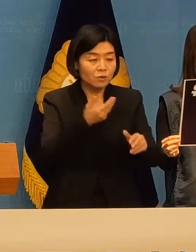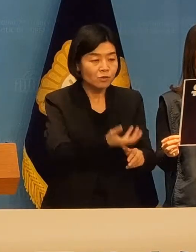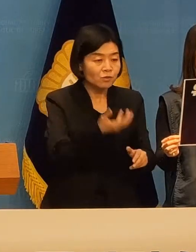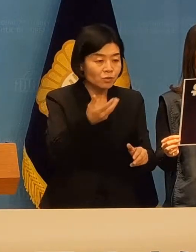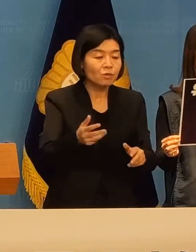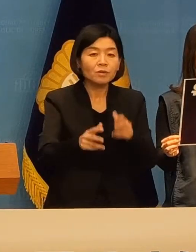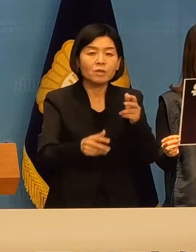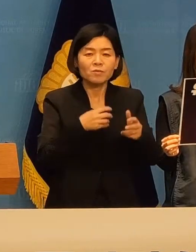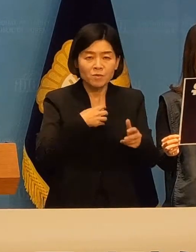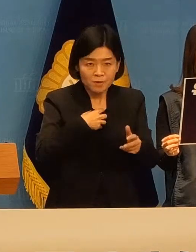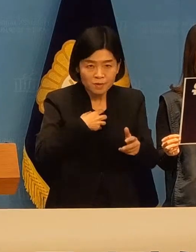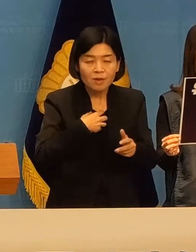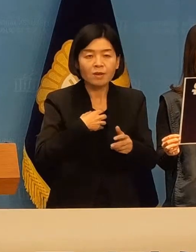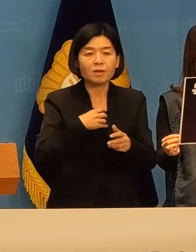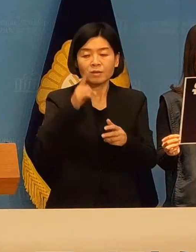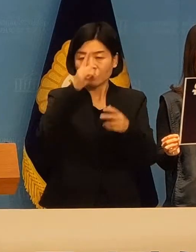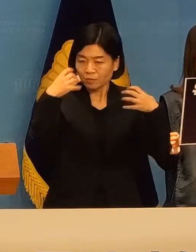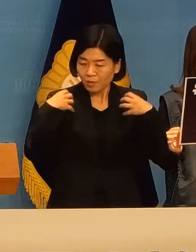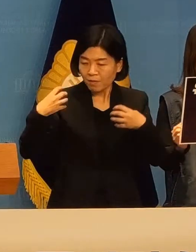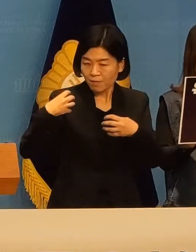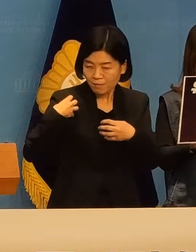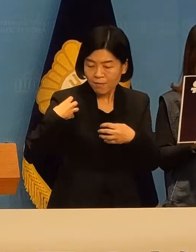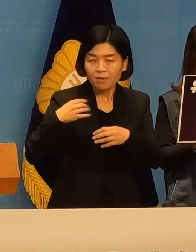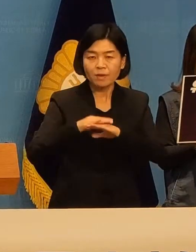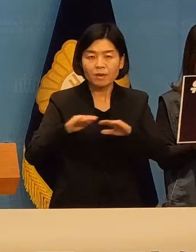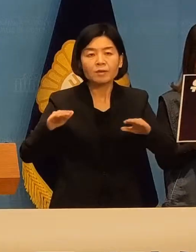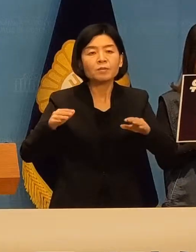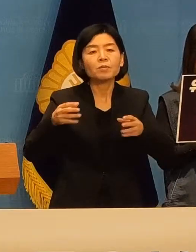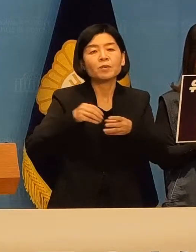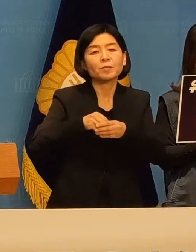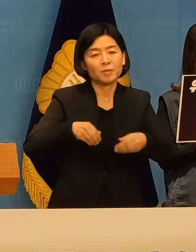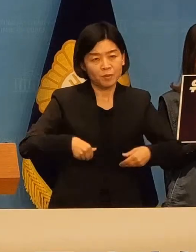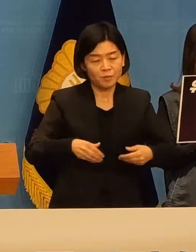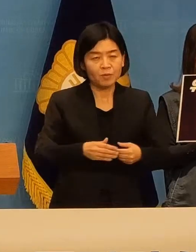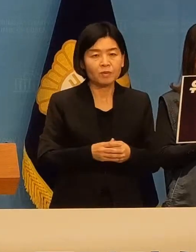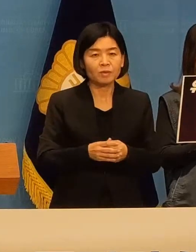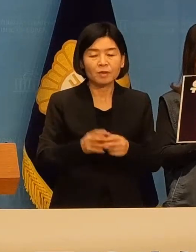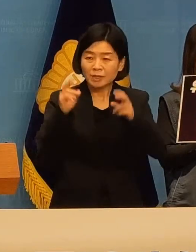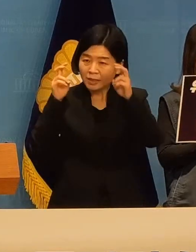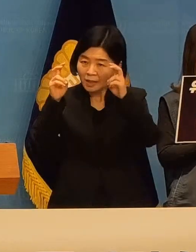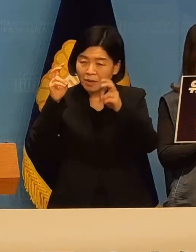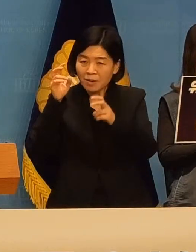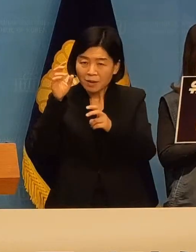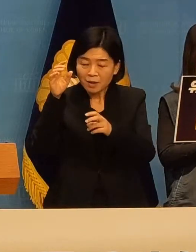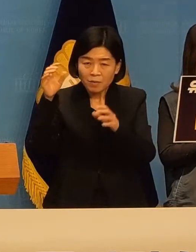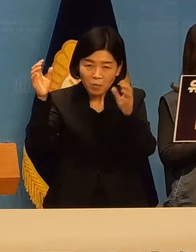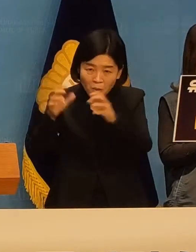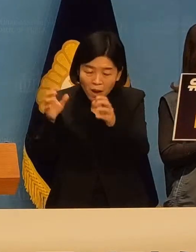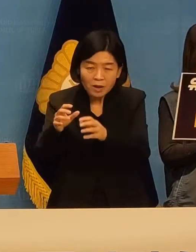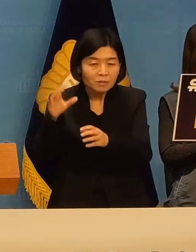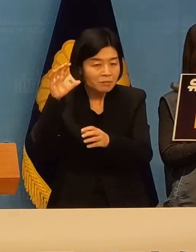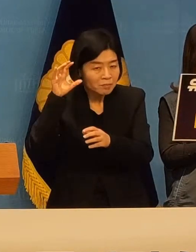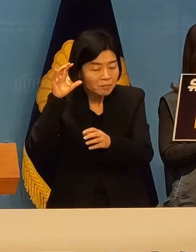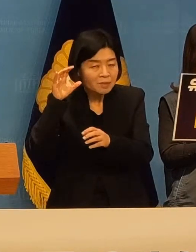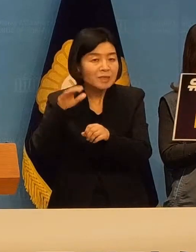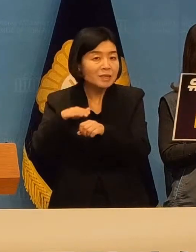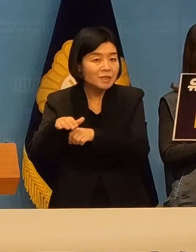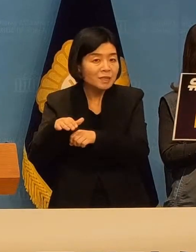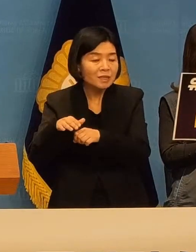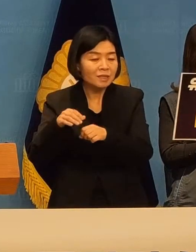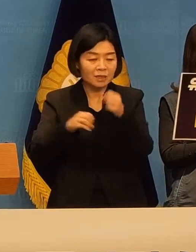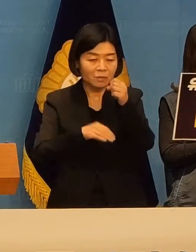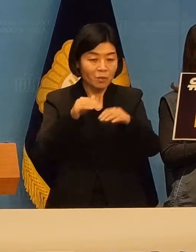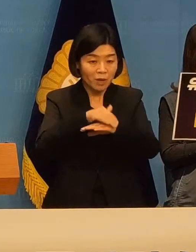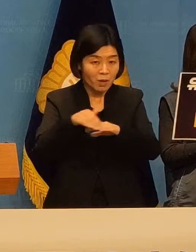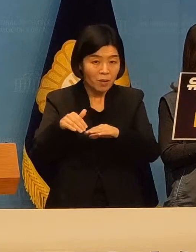대응이 시작할 수 있을 것이다. 사업체들만 모아놓고 의견 청취하여 여느 때와 같은 수준으로 기본계획이